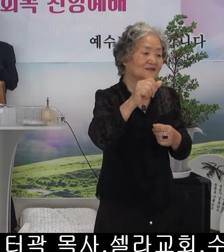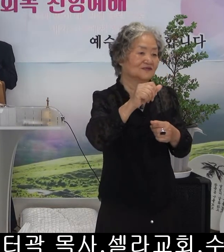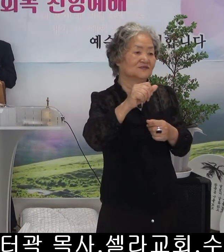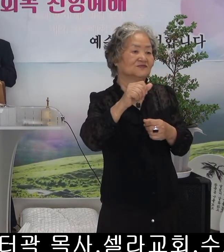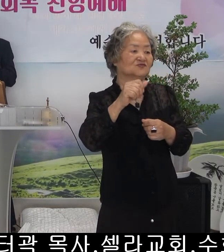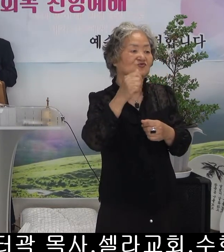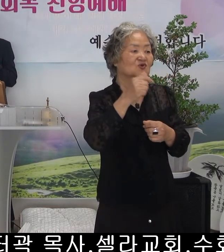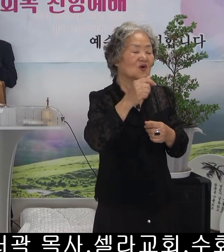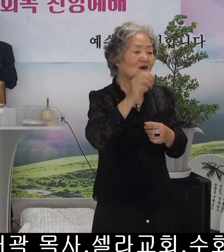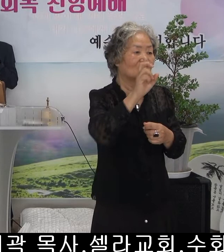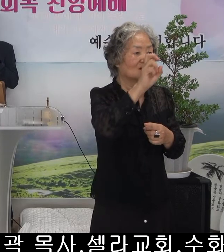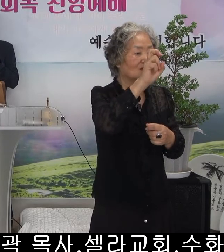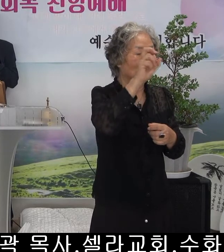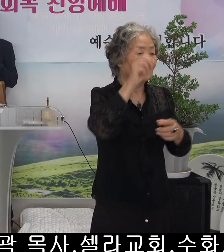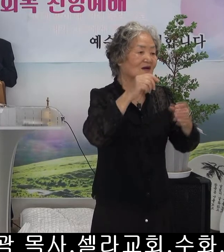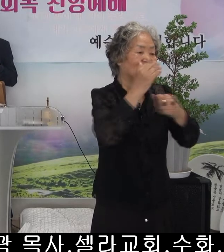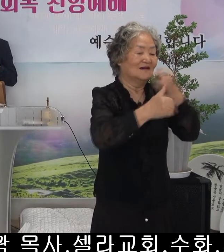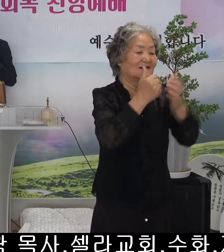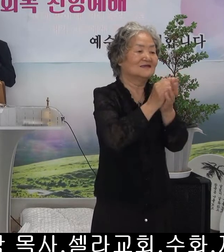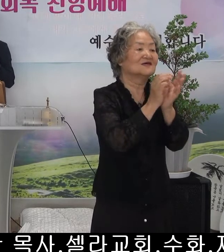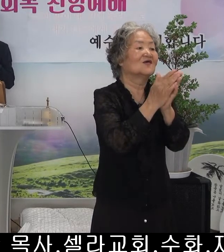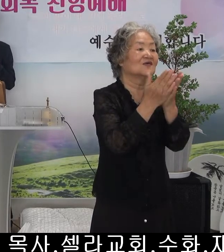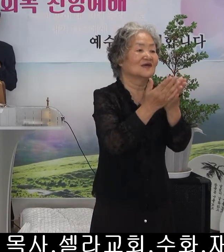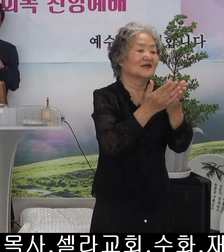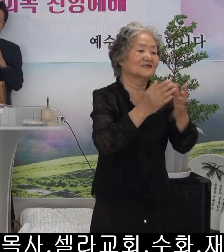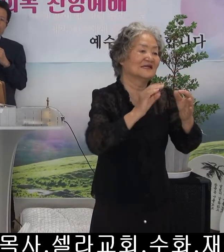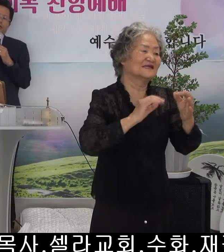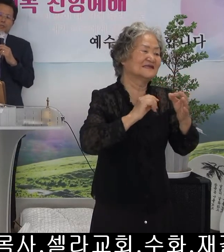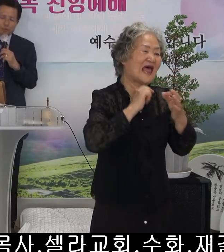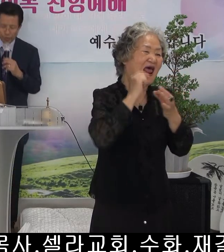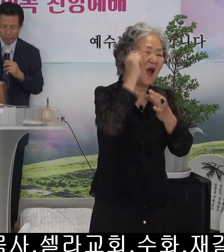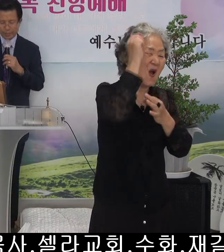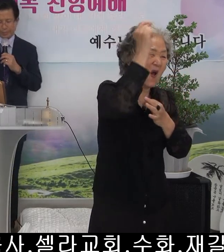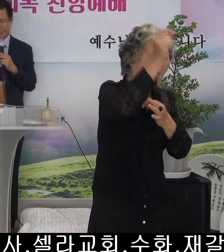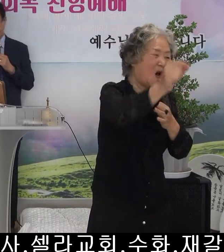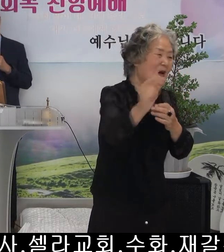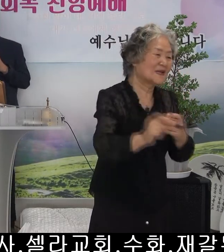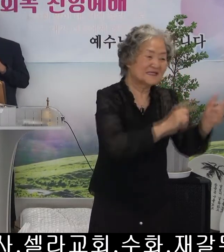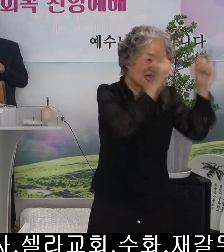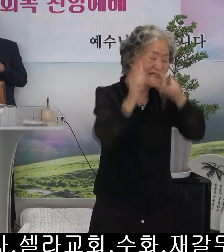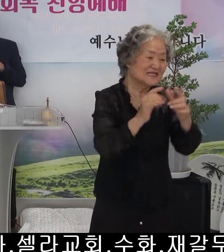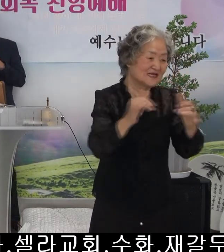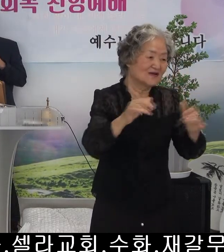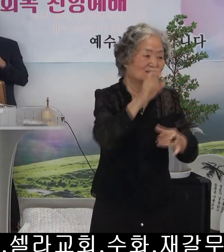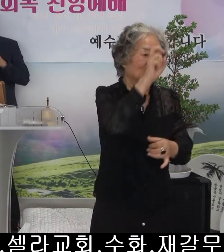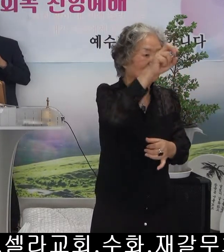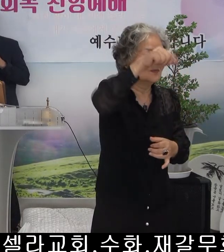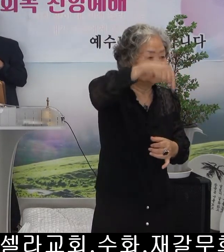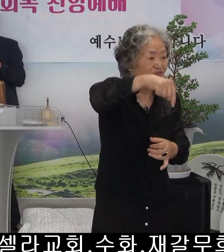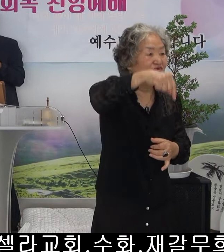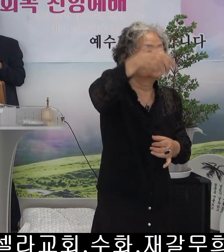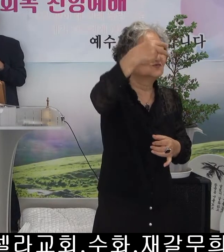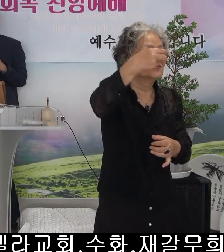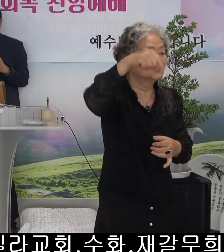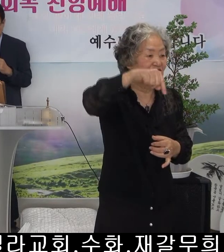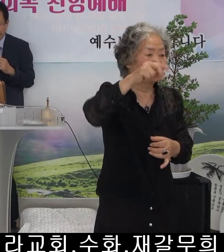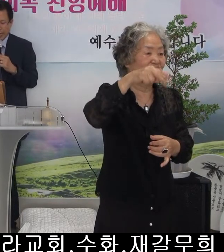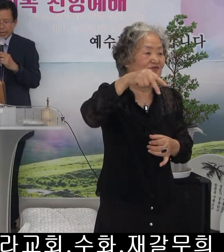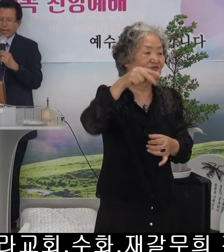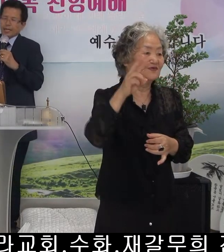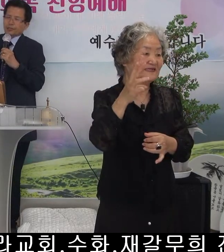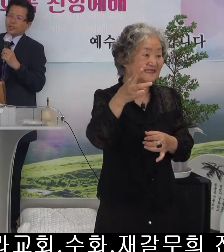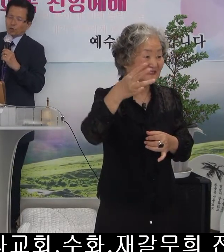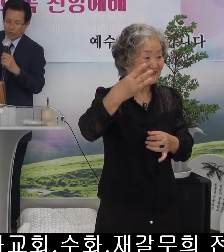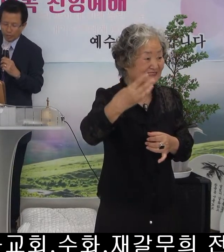오래 산 사람이 무두셀라예요. 969살을 살고 그 중간 사람이 무두셀라라는 얘기죠. 그래서 이 에녹은 300년